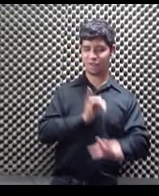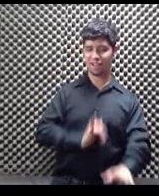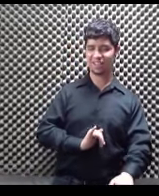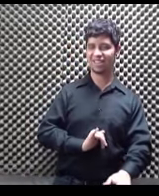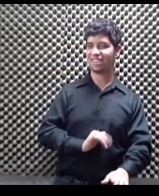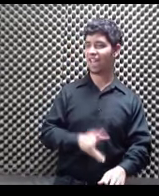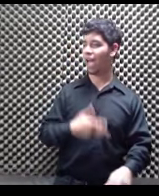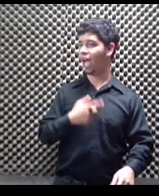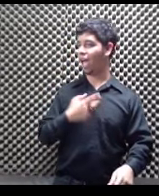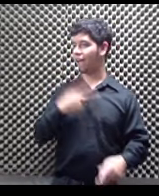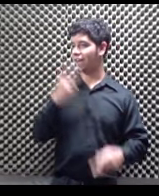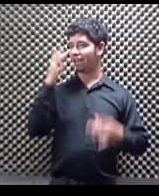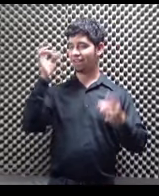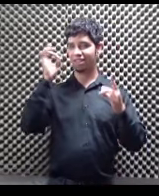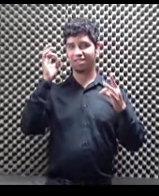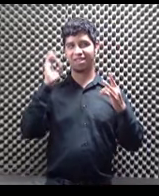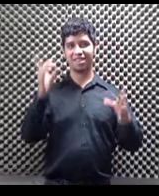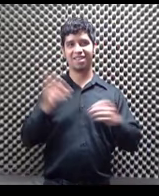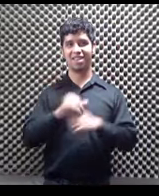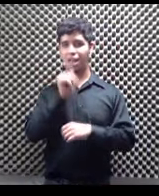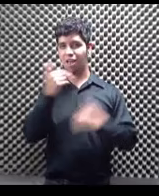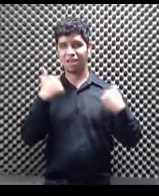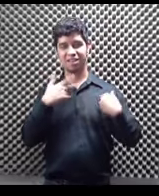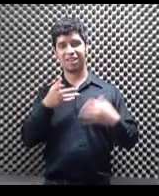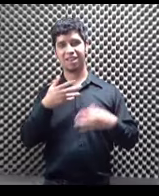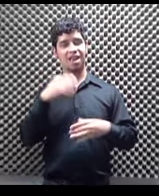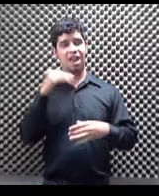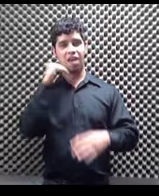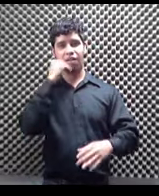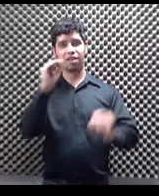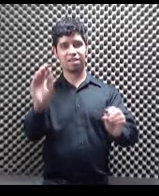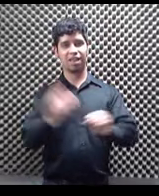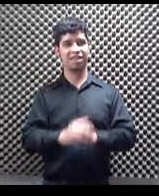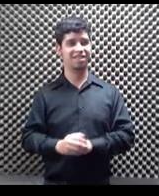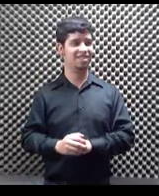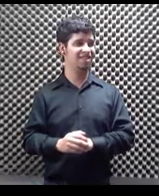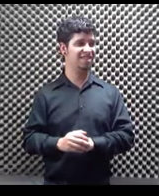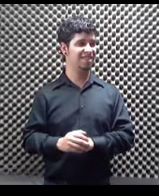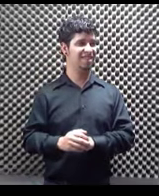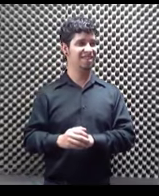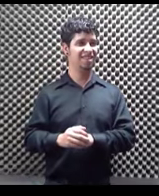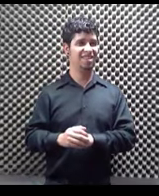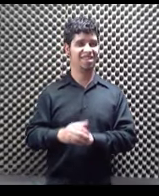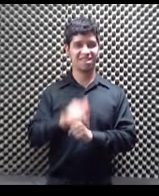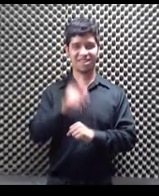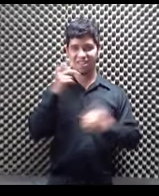qué poca vergüenza. Javier Santiago no de la Fundación. No tiene vergüenza. Fundación Javier. Nacional.